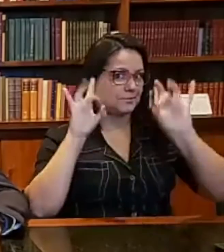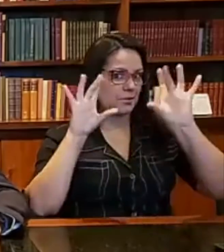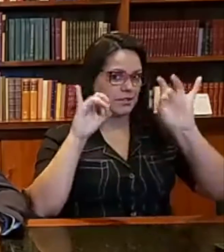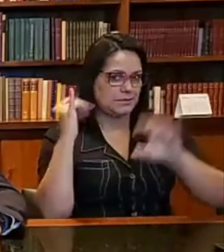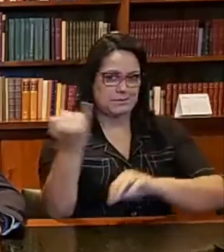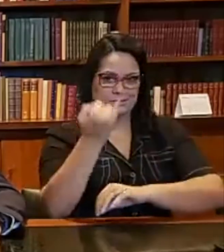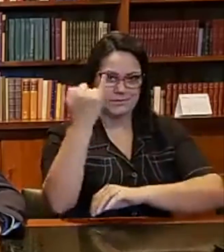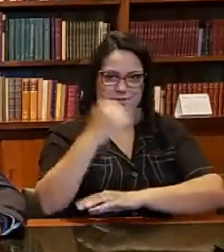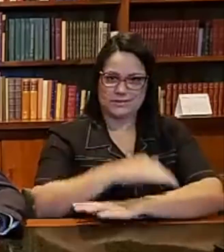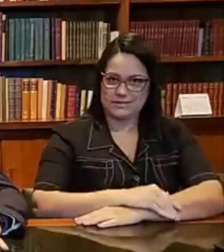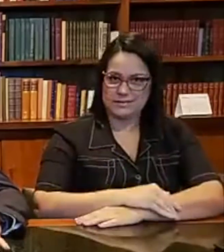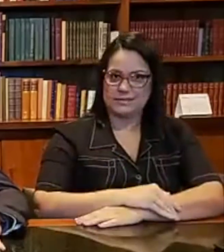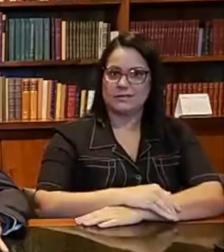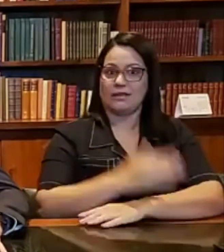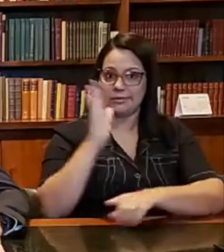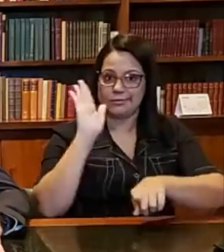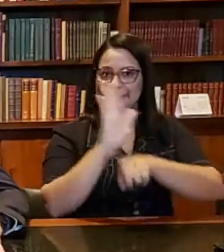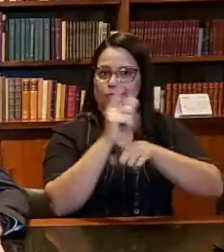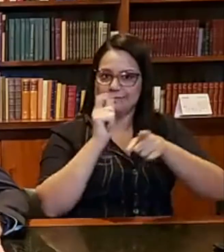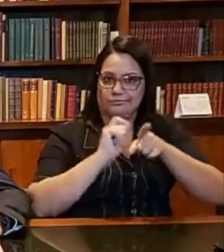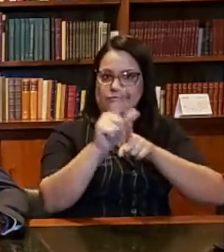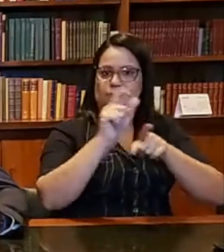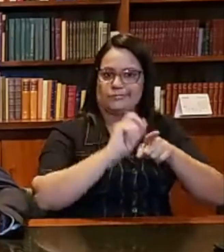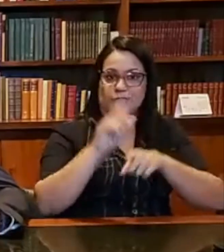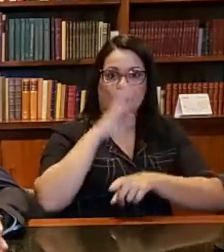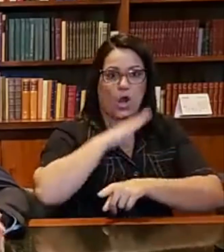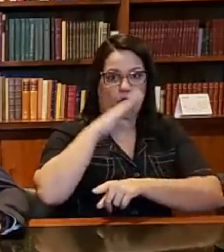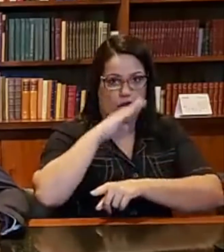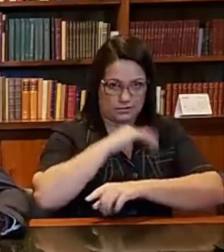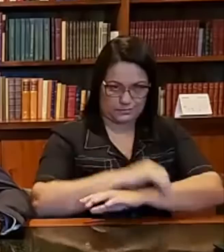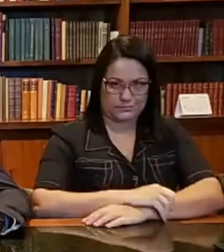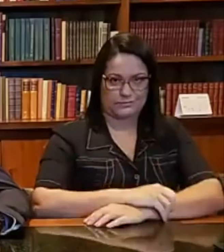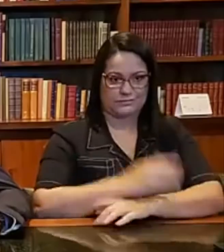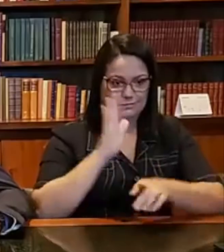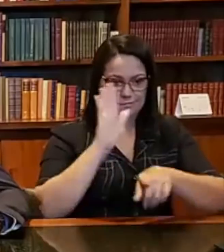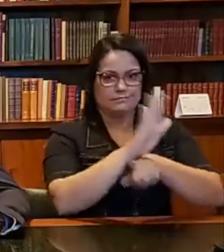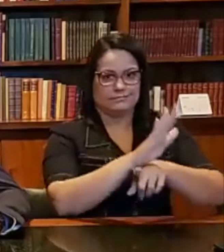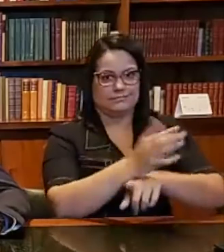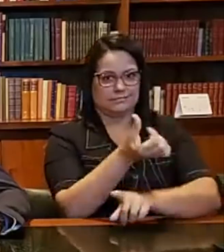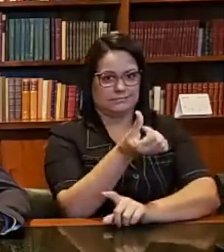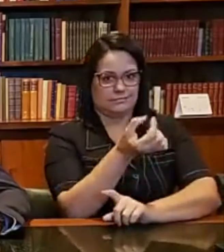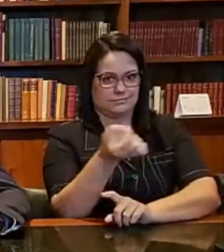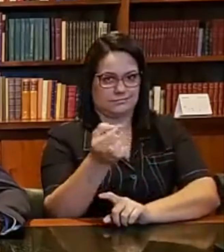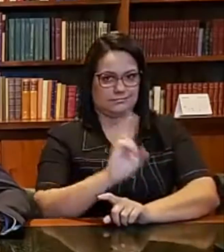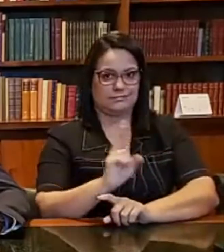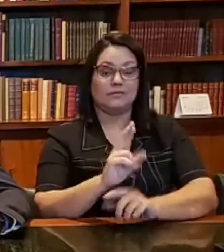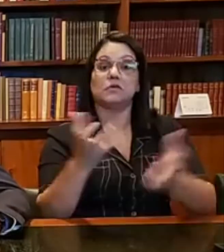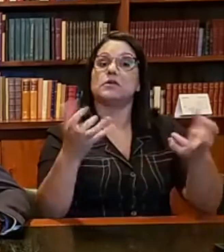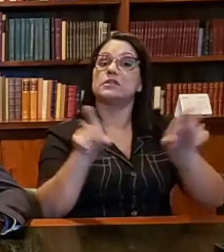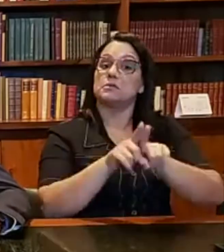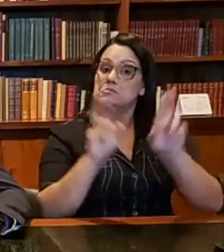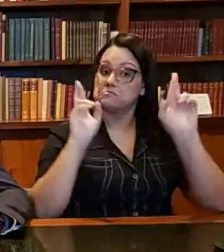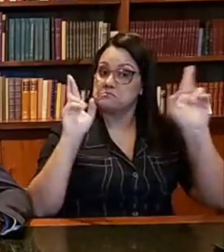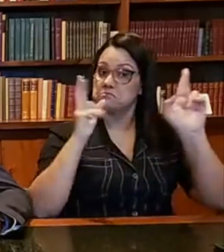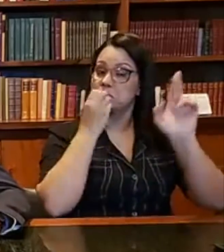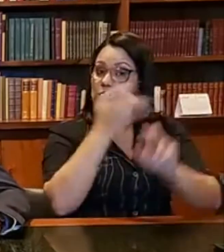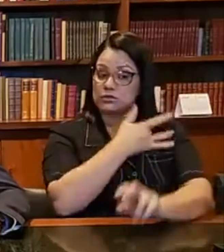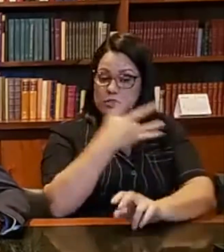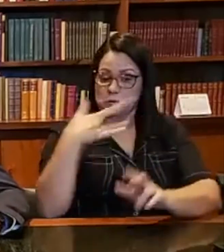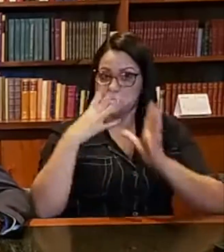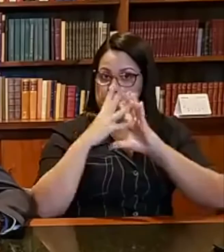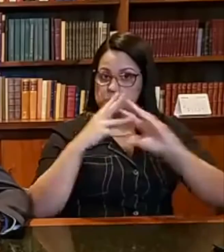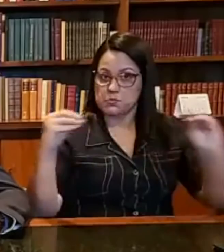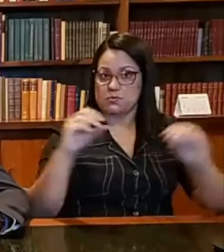o auxílio emergencial. Né? Antes disso, desejar uma pronta recuperação para o Siqueira, o apresentador